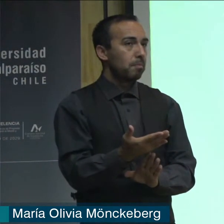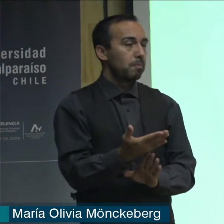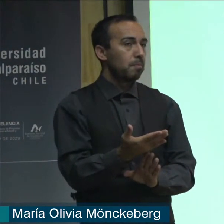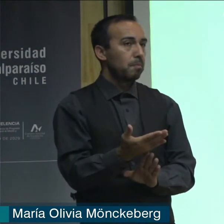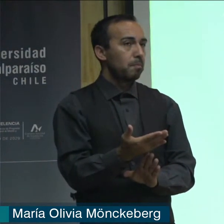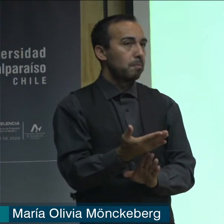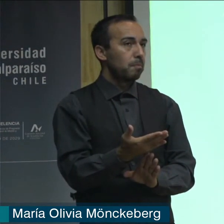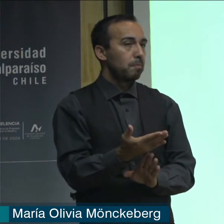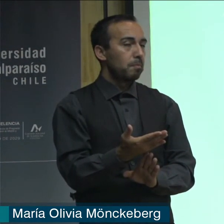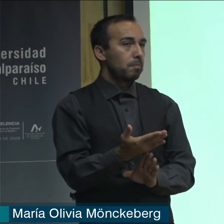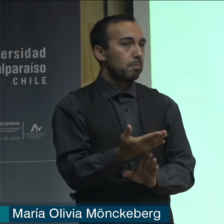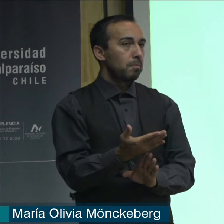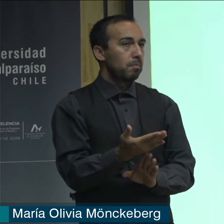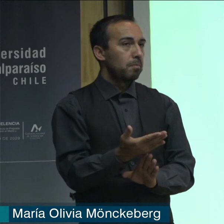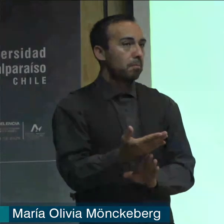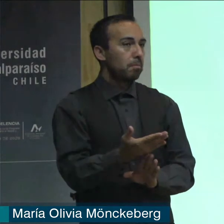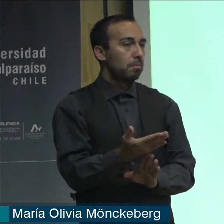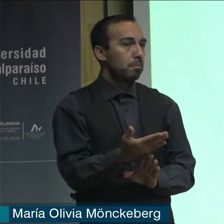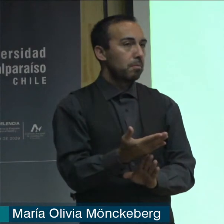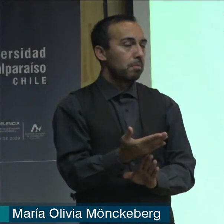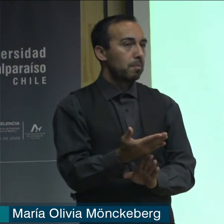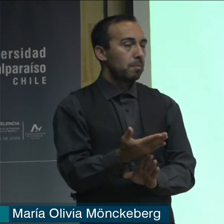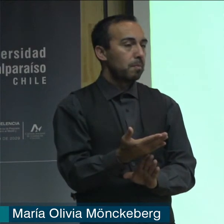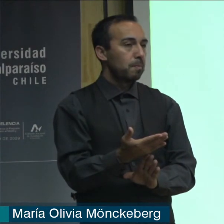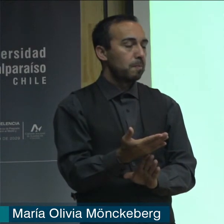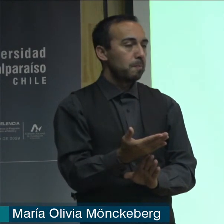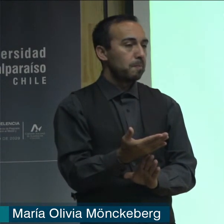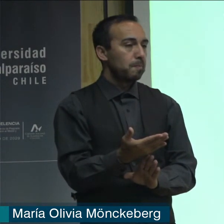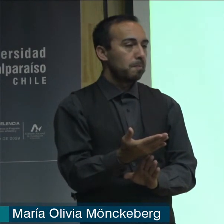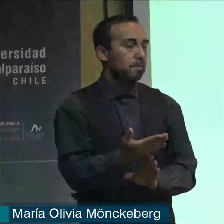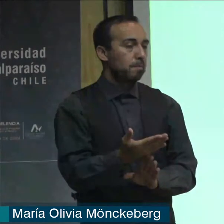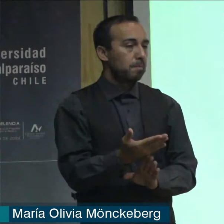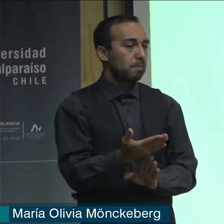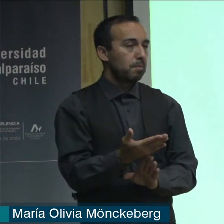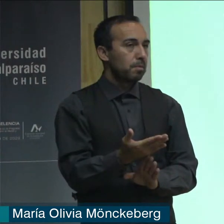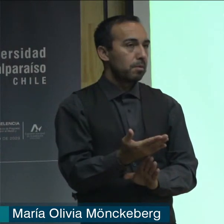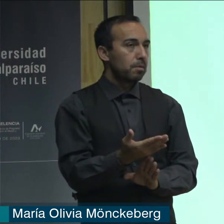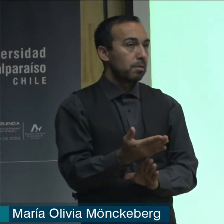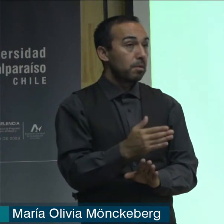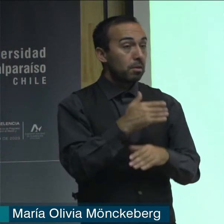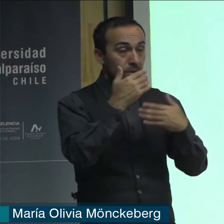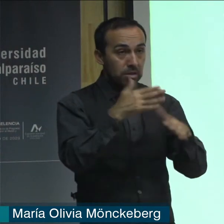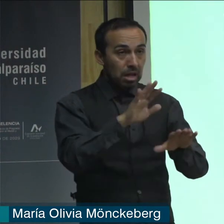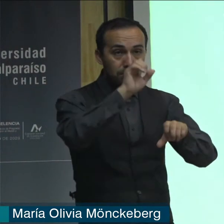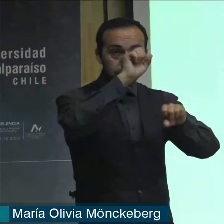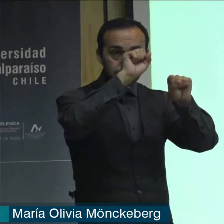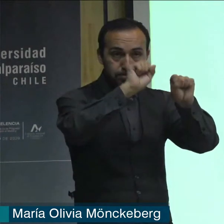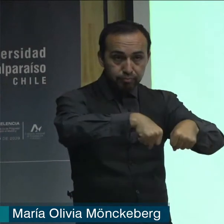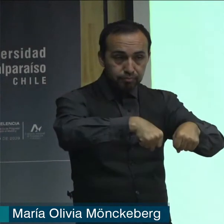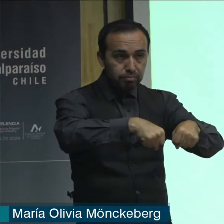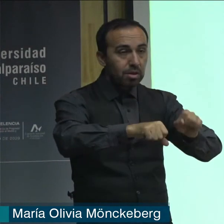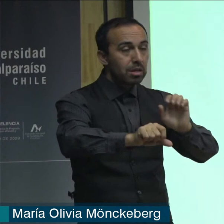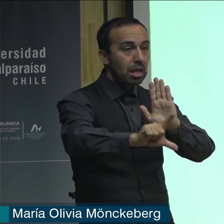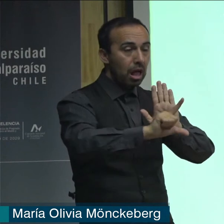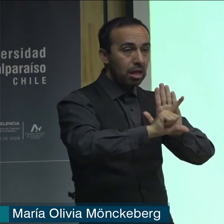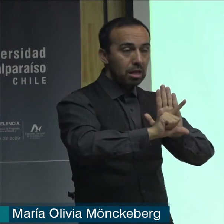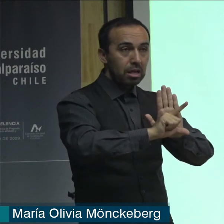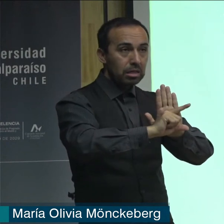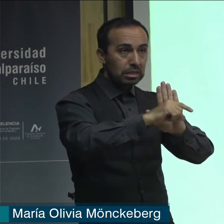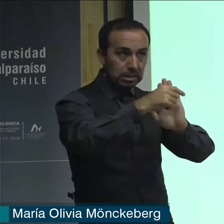el hecho de que en cuando ya estaba promulgada la ley hubo